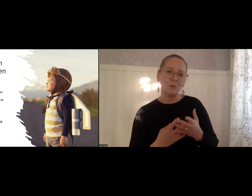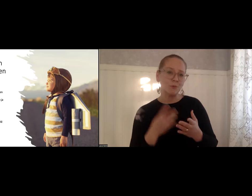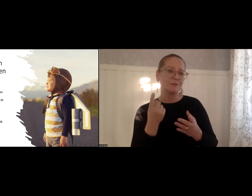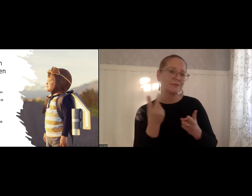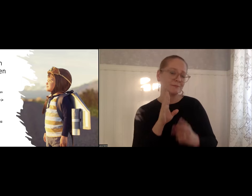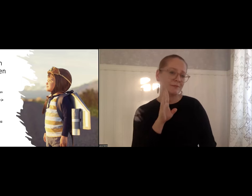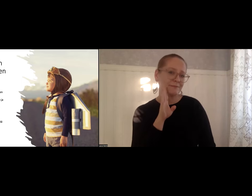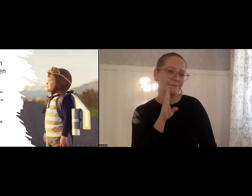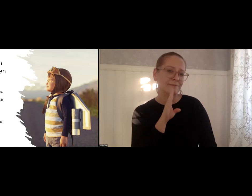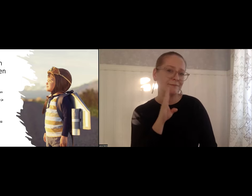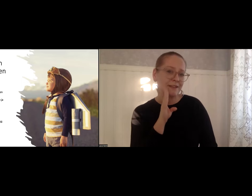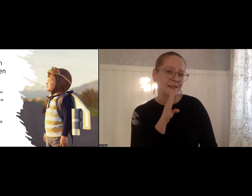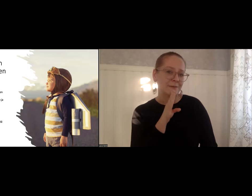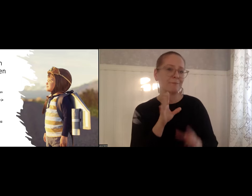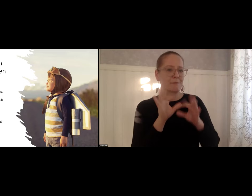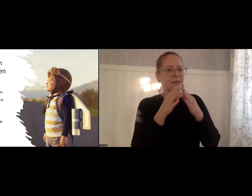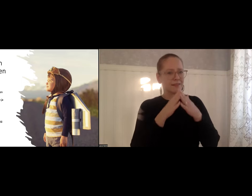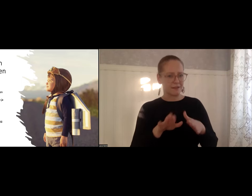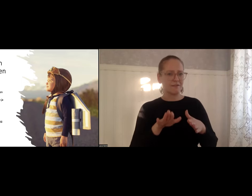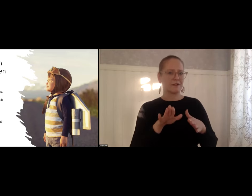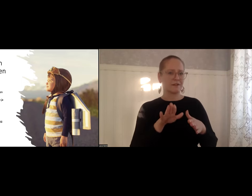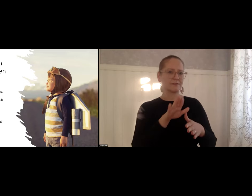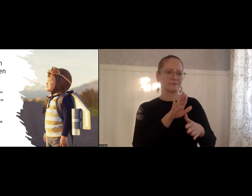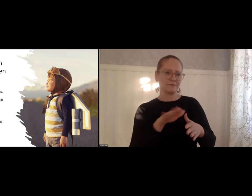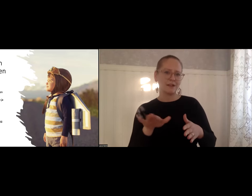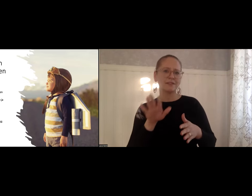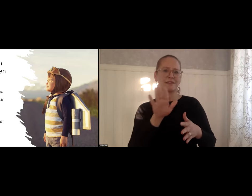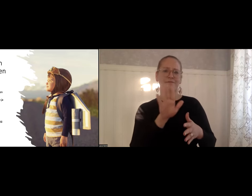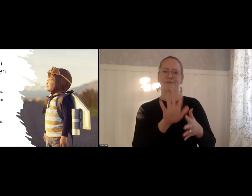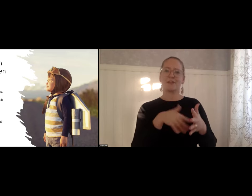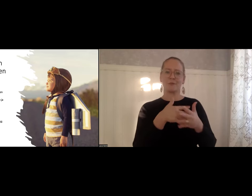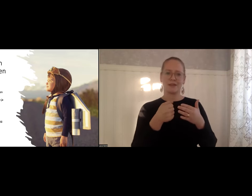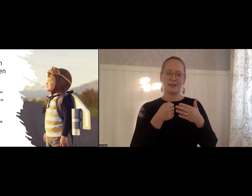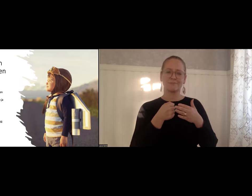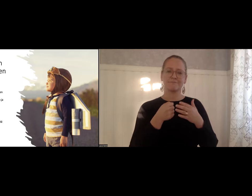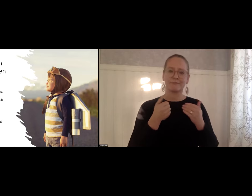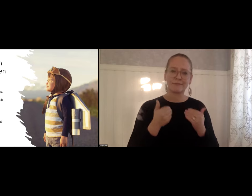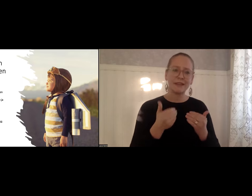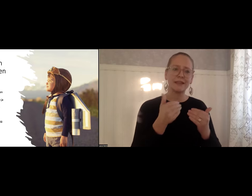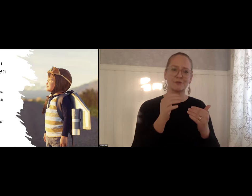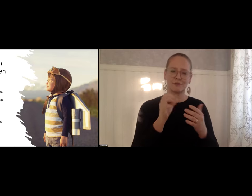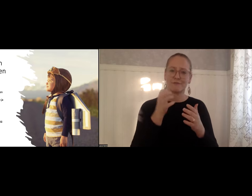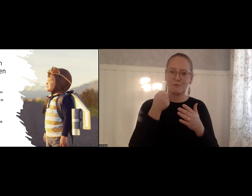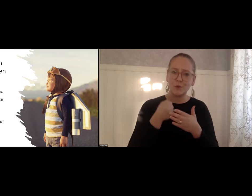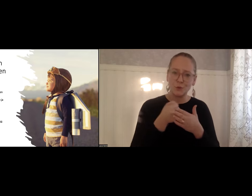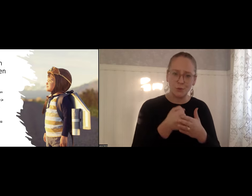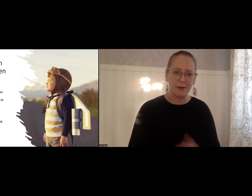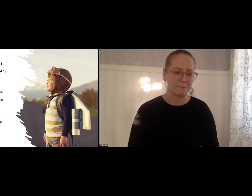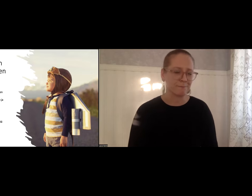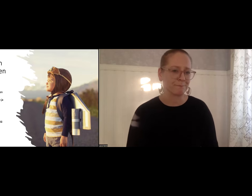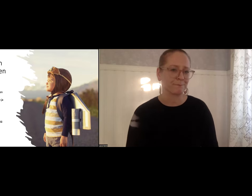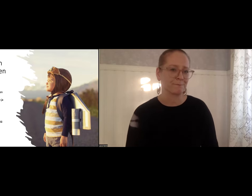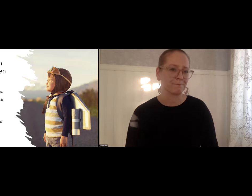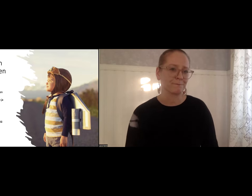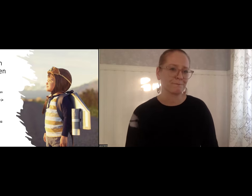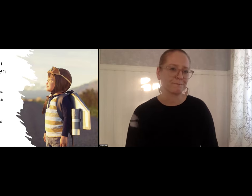Ja ihan lopuksi haluaisin jakaa muutamia vihjeitä tai vinkkejä lapsen